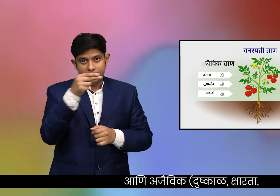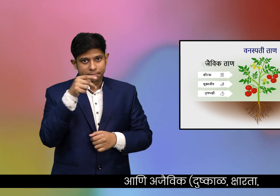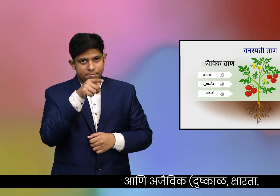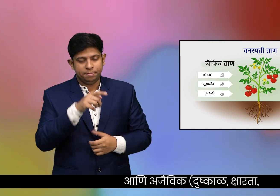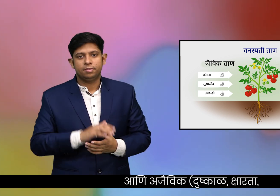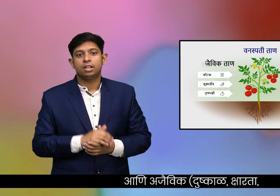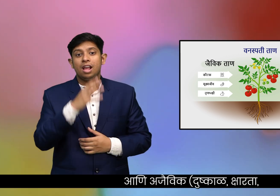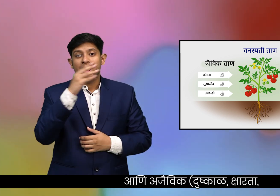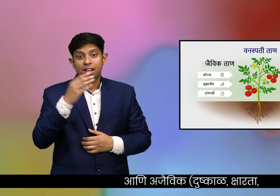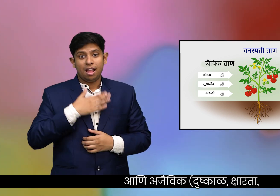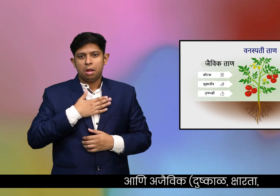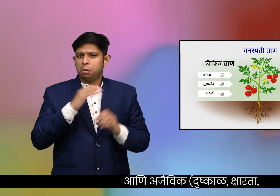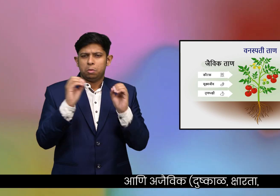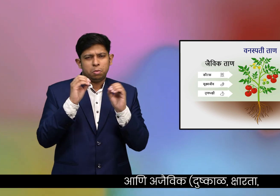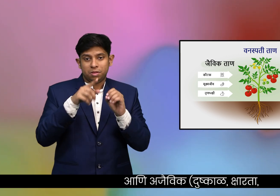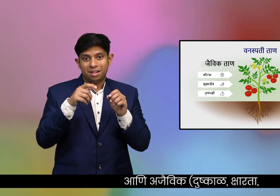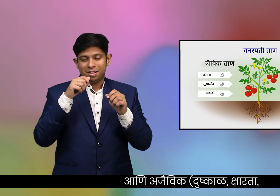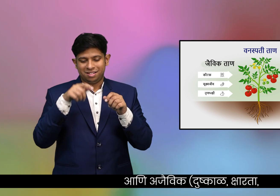आणि अजैविक दुष्काळ, क्षारता आणि